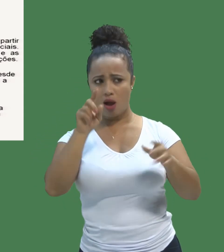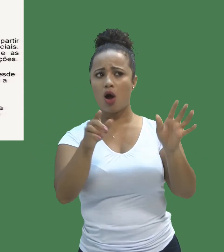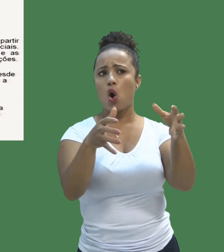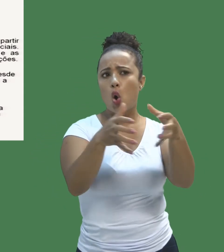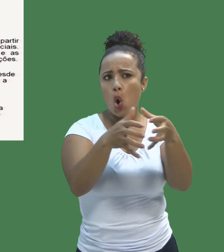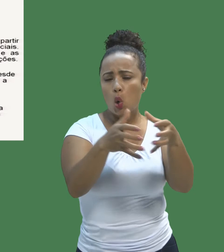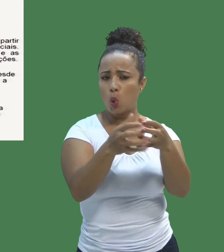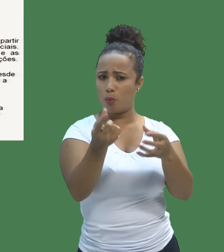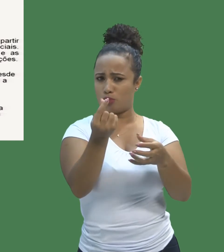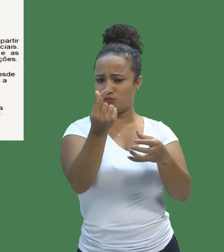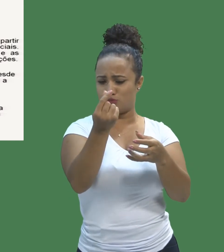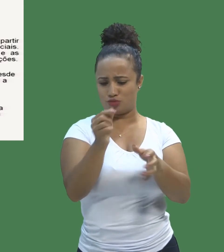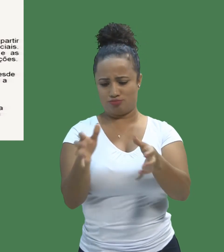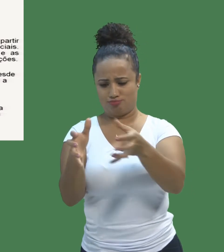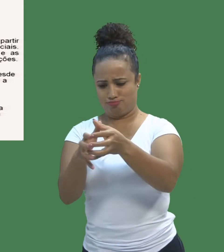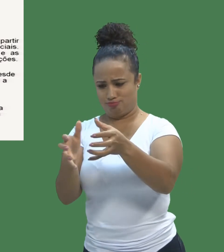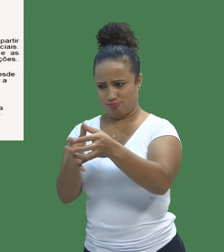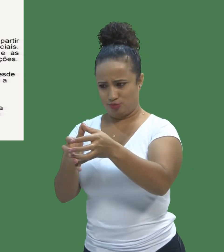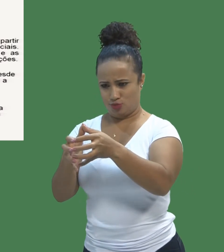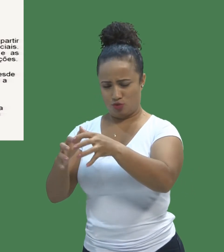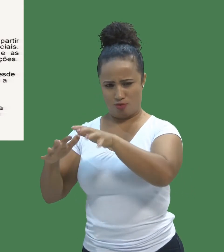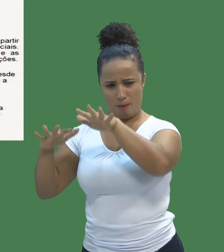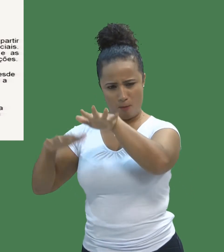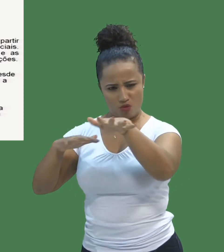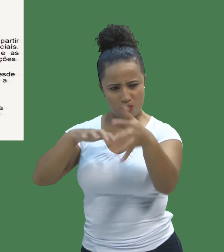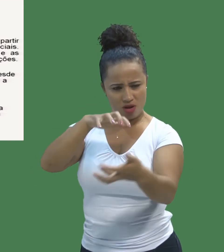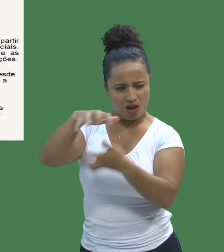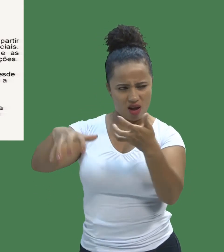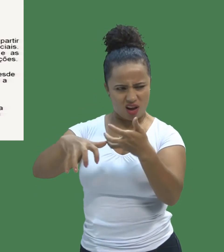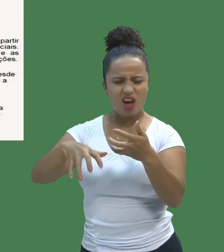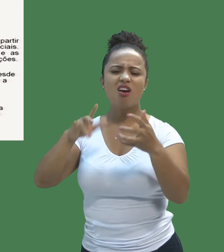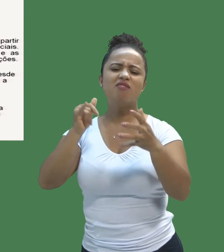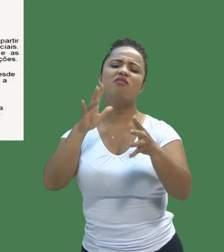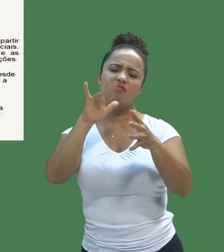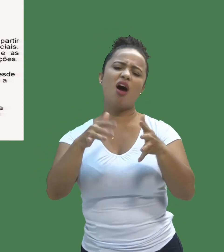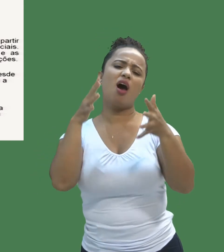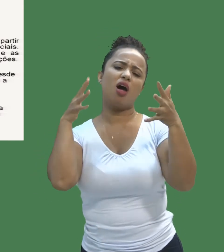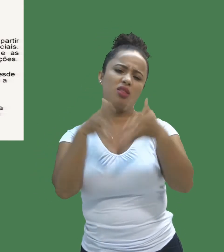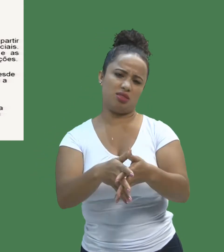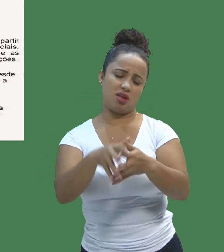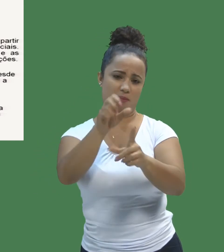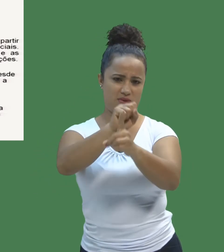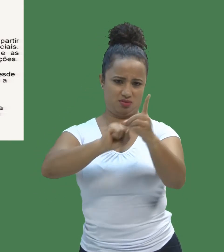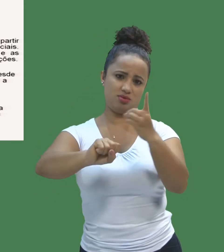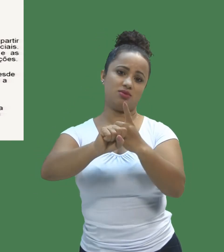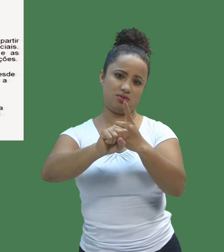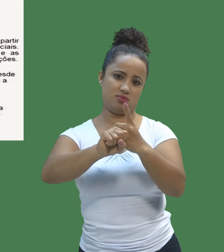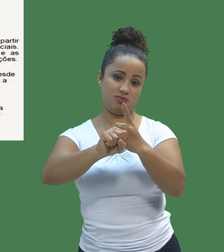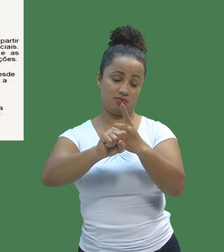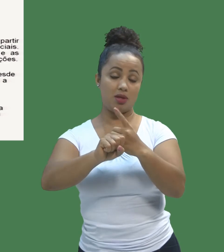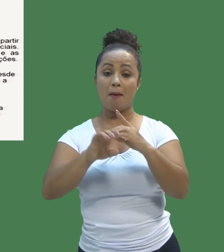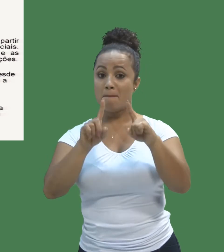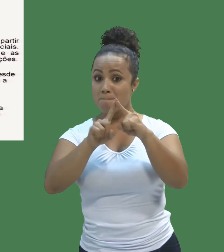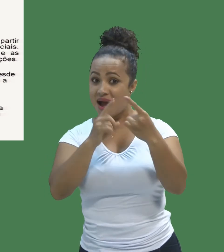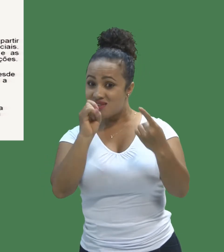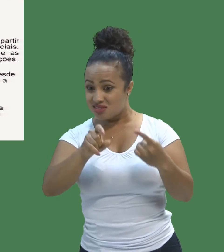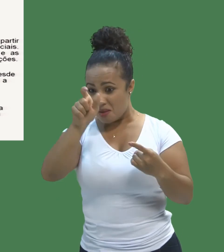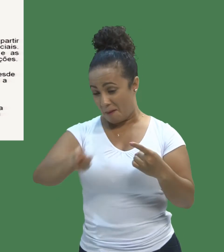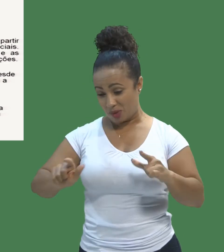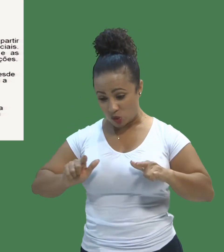luta entre as classes causam a mudança social. Nada muda senão pela luta